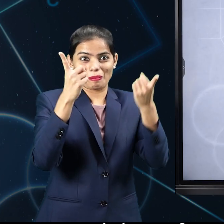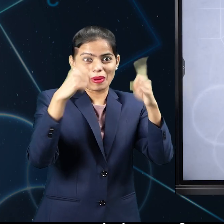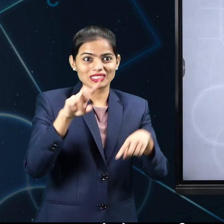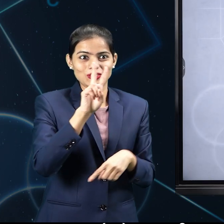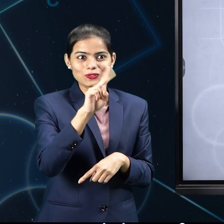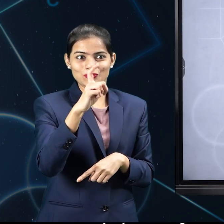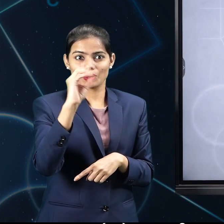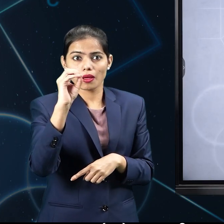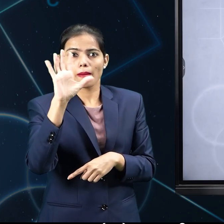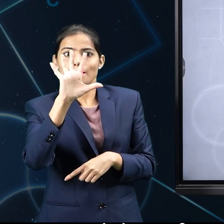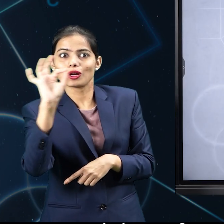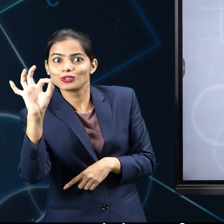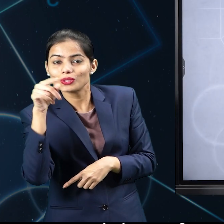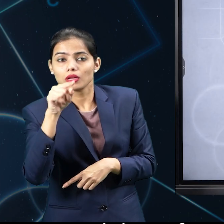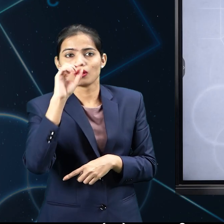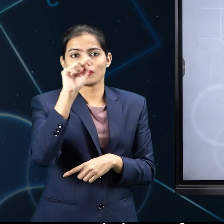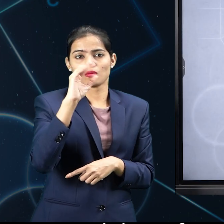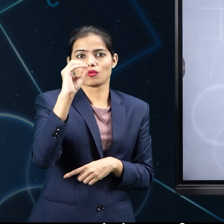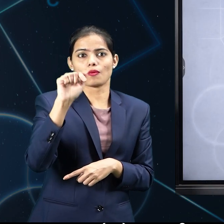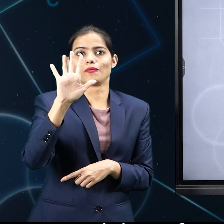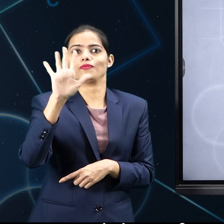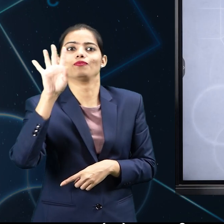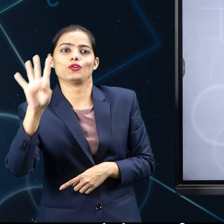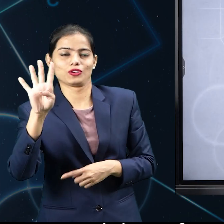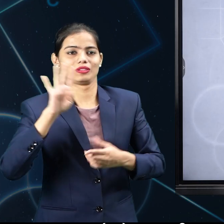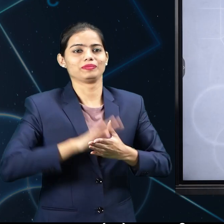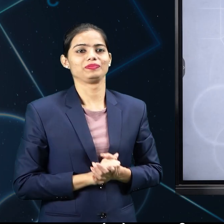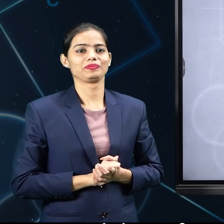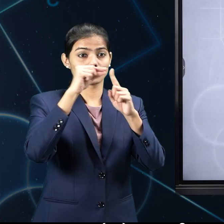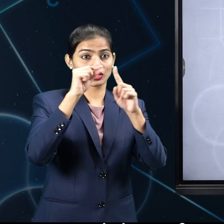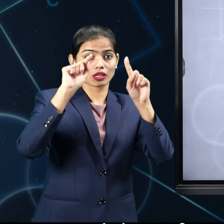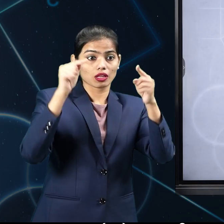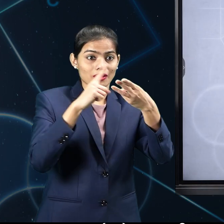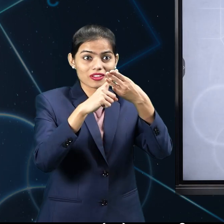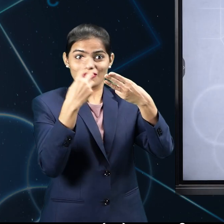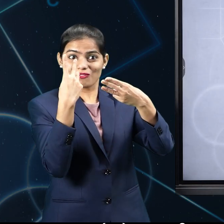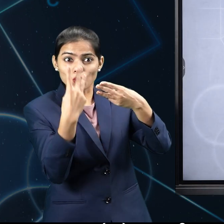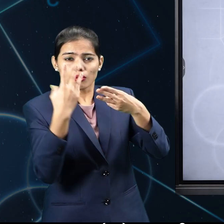P3 एकही मुख न येण्याची दोन्ही पृष्ठ येण्याची संभाव्यता ती आहे